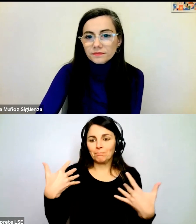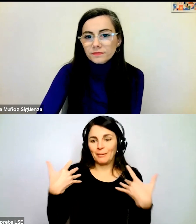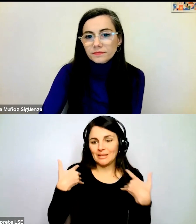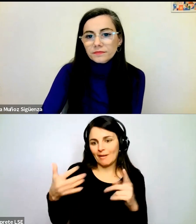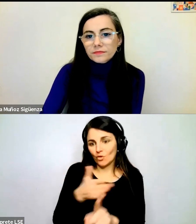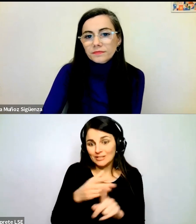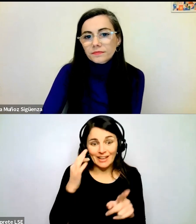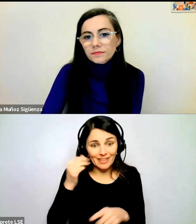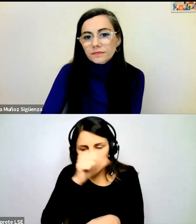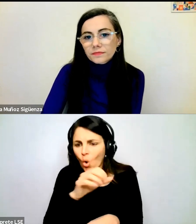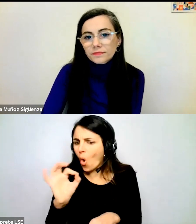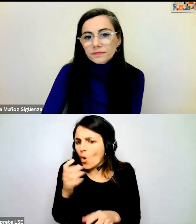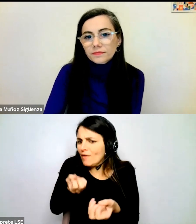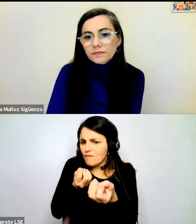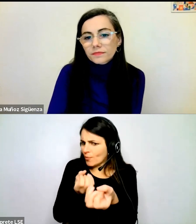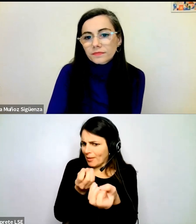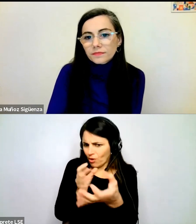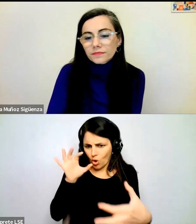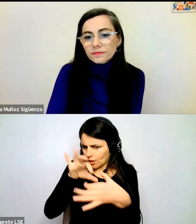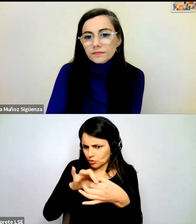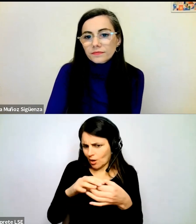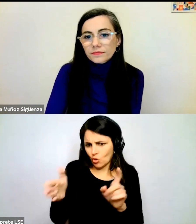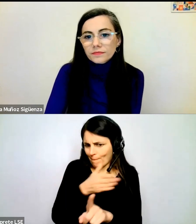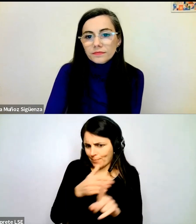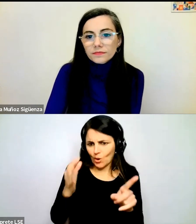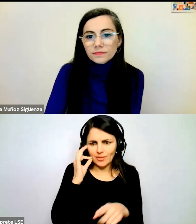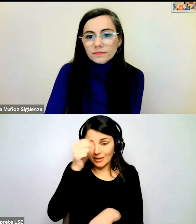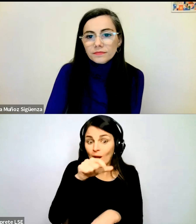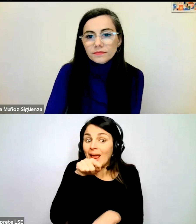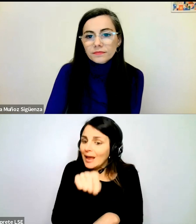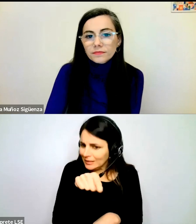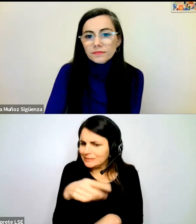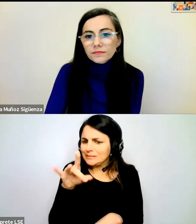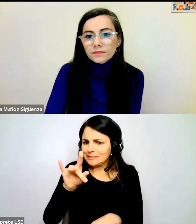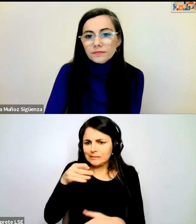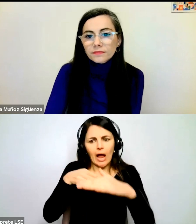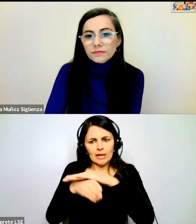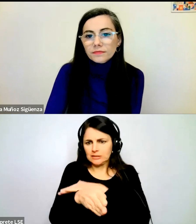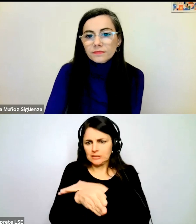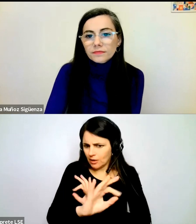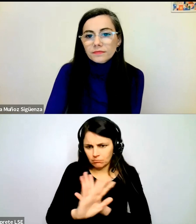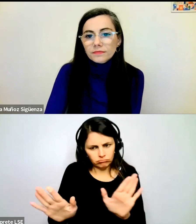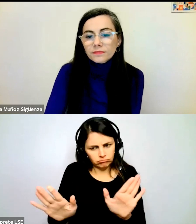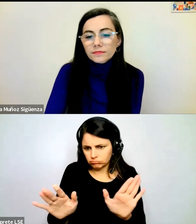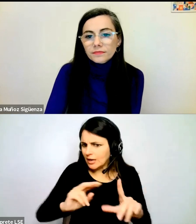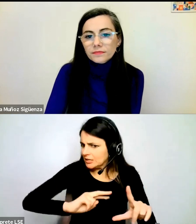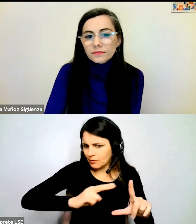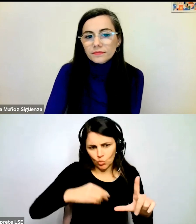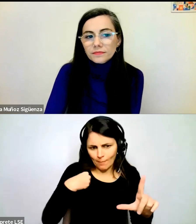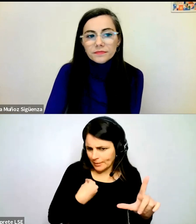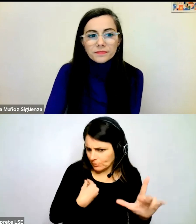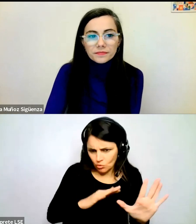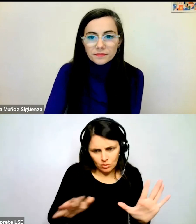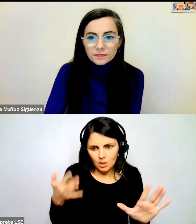informarse o para cuando se encuentra en una situación de emergencia, sí es accesible desde hace años a través de la aplicación SVisual. La CNS